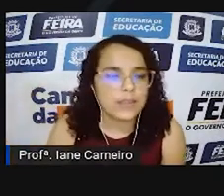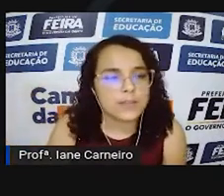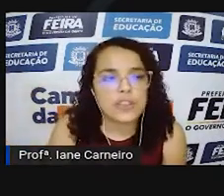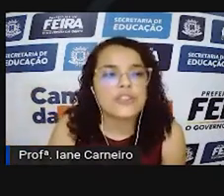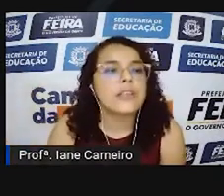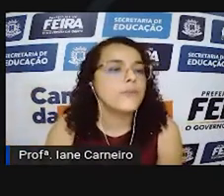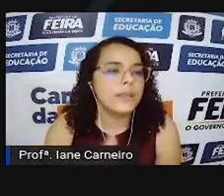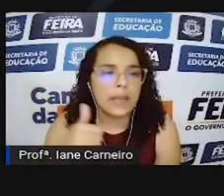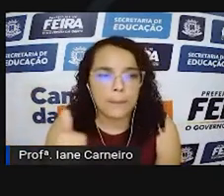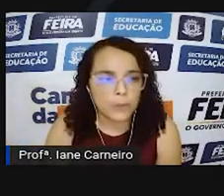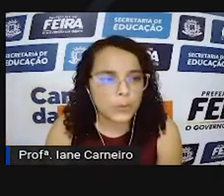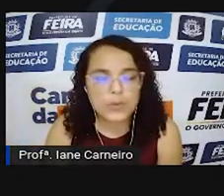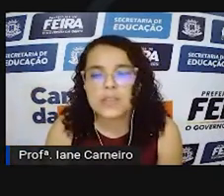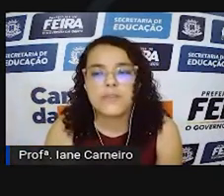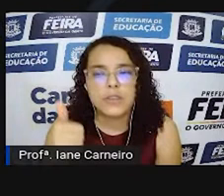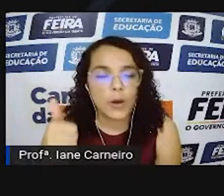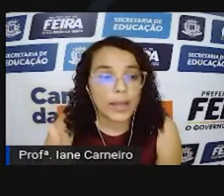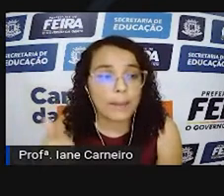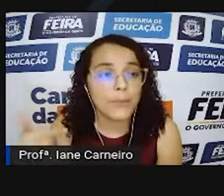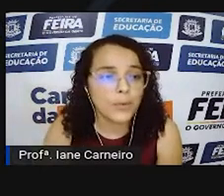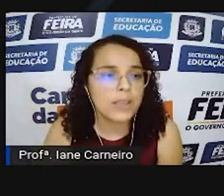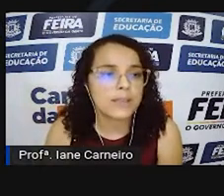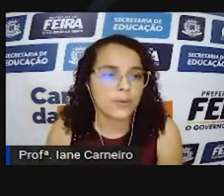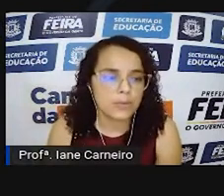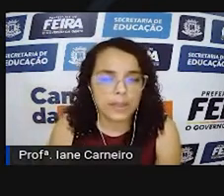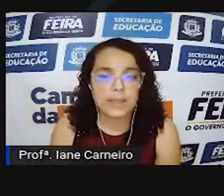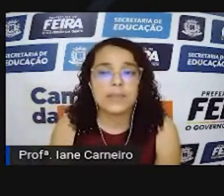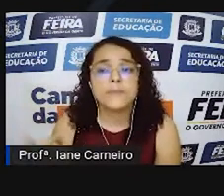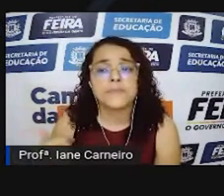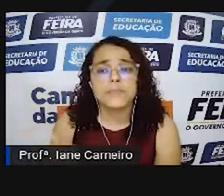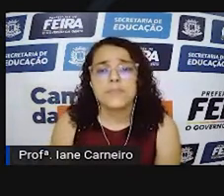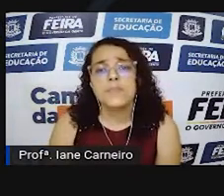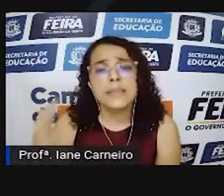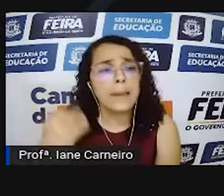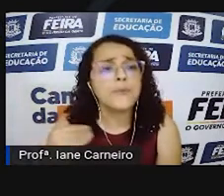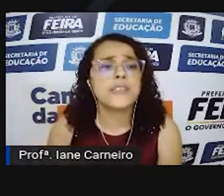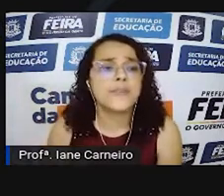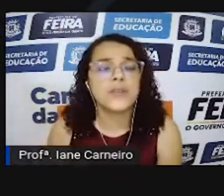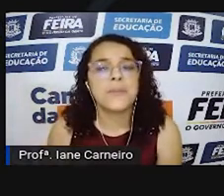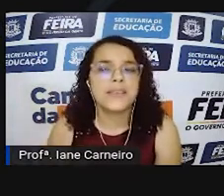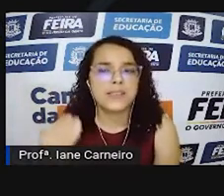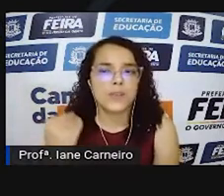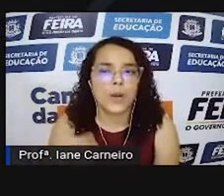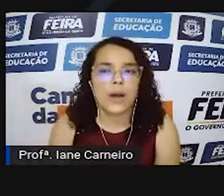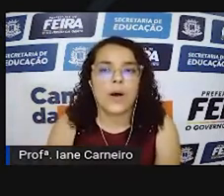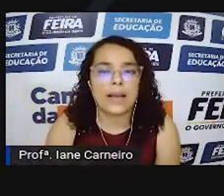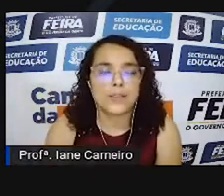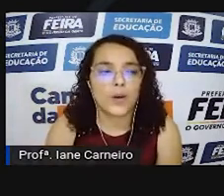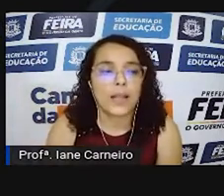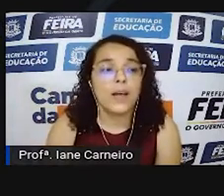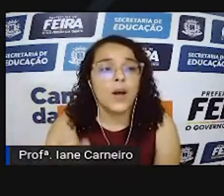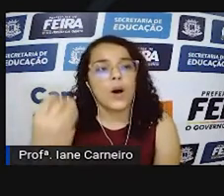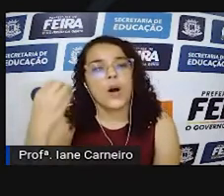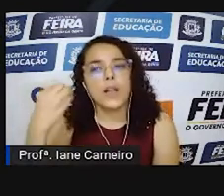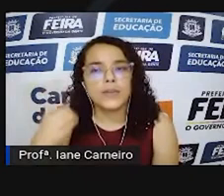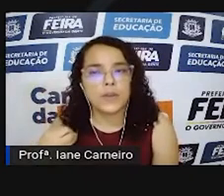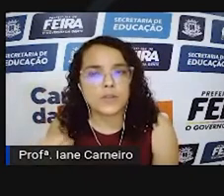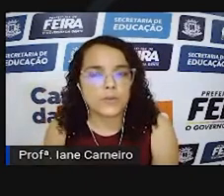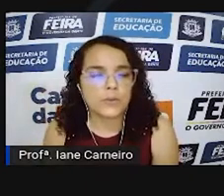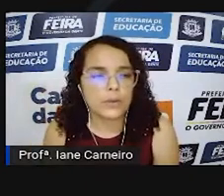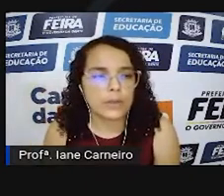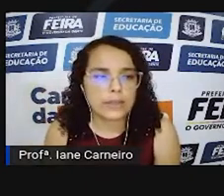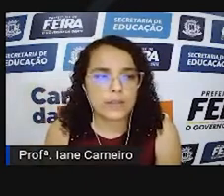a nossa sugestão, e é muito possível, e é bom que isso aconteça, e é possível também que a escola